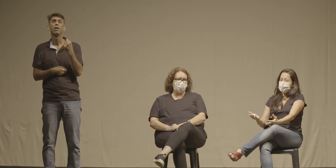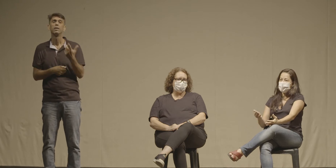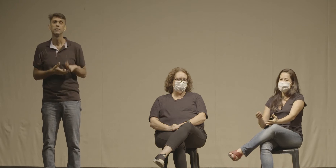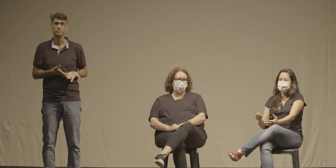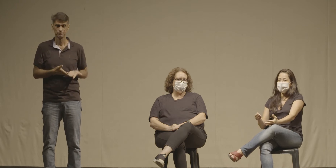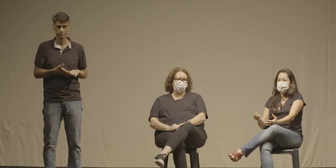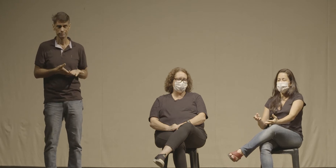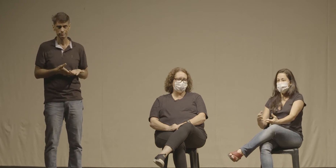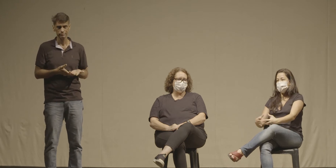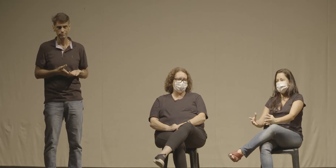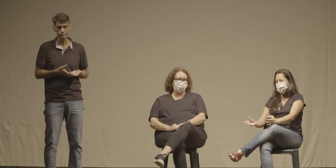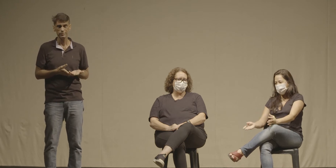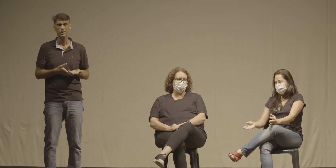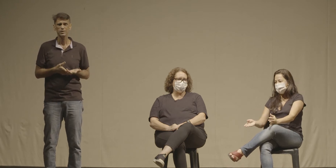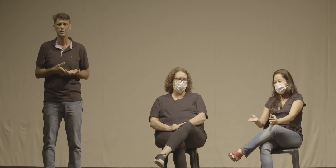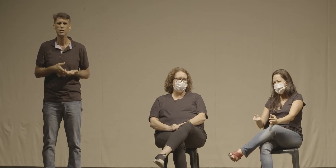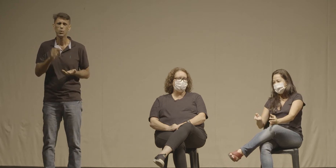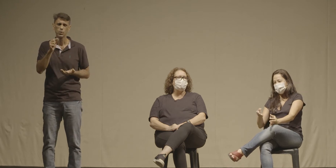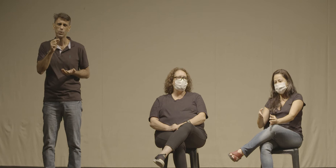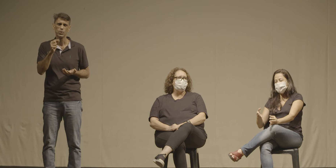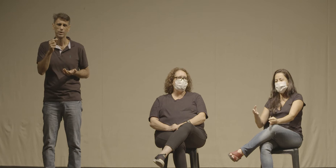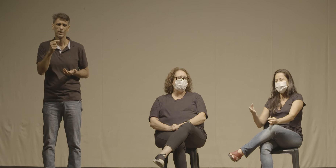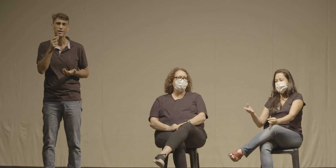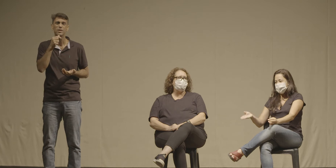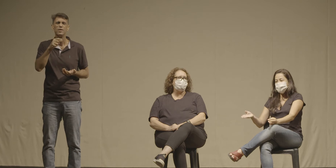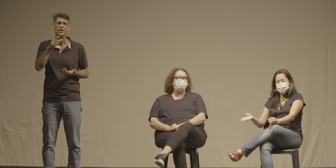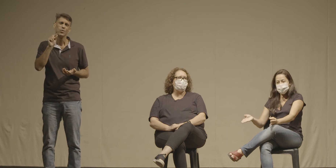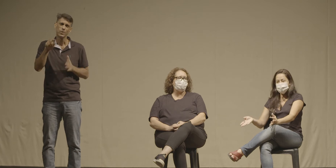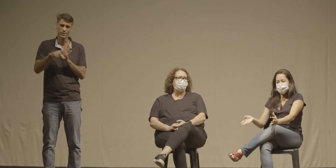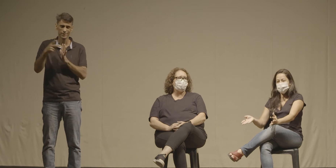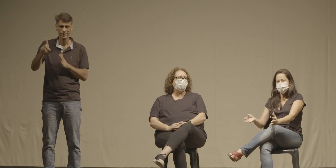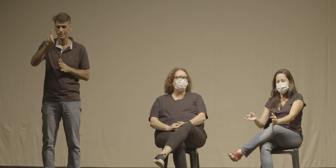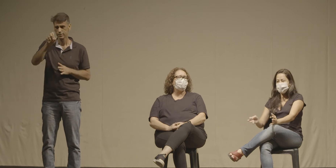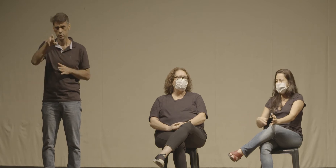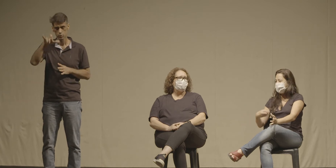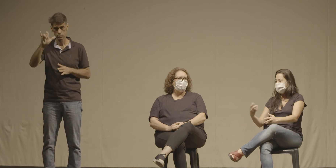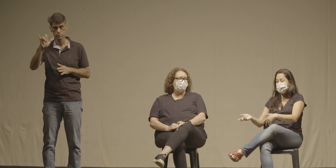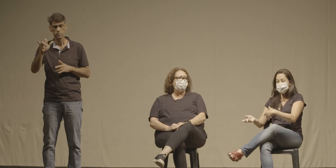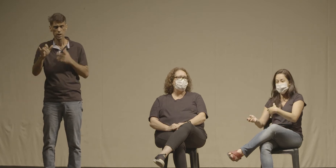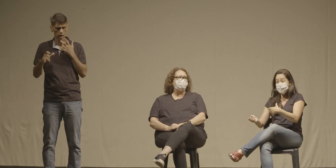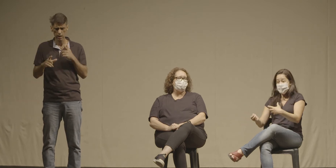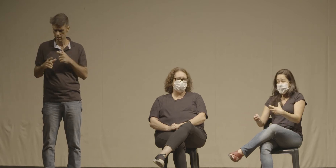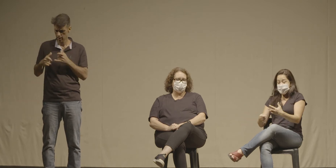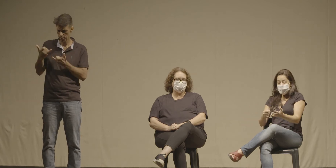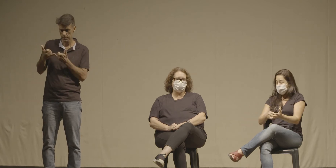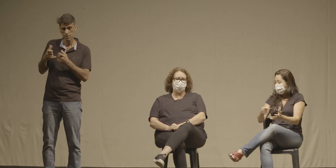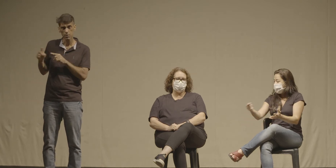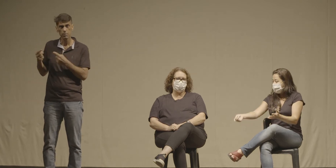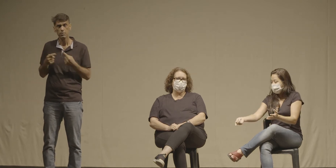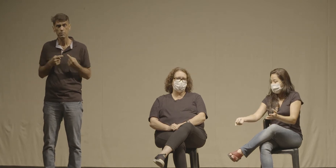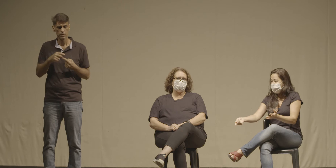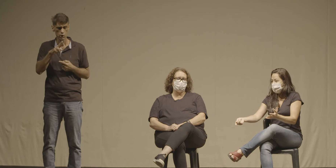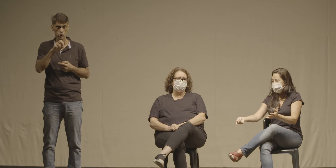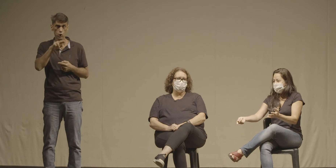vê o nosso respiro cômico, que é quando a Norminha e a Delcy estão conversando no sofá e elas brincam. E aí a